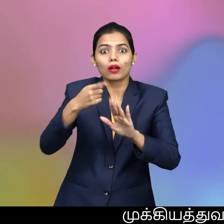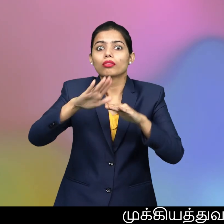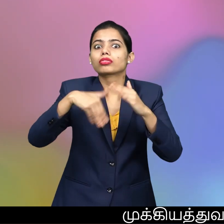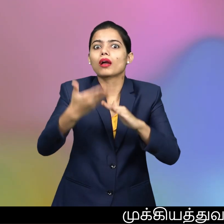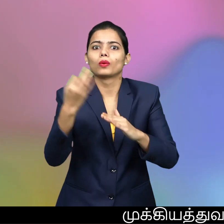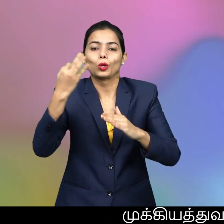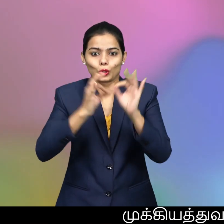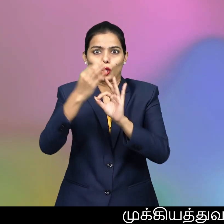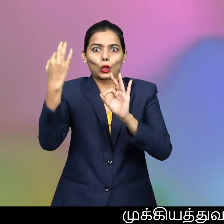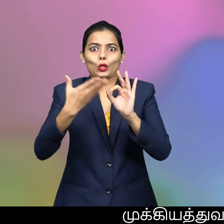முக்கியத்துவத்தை குறிக்கிறது.